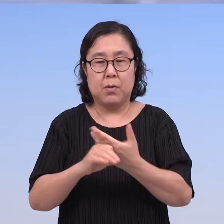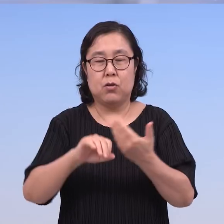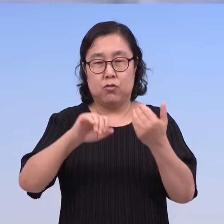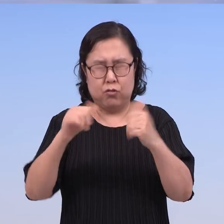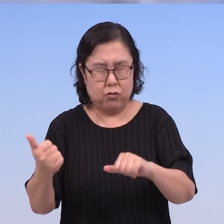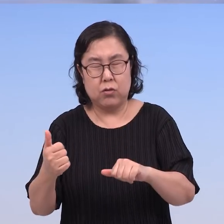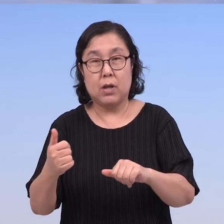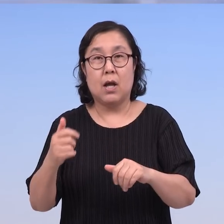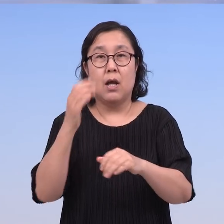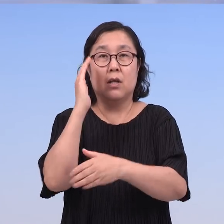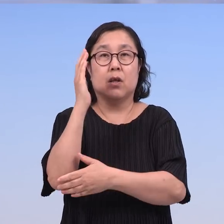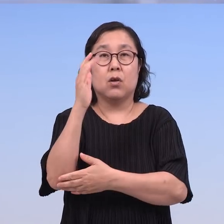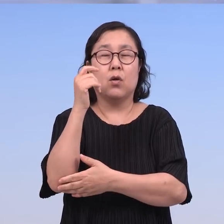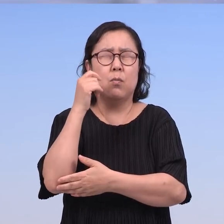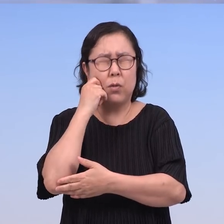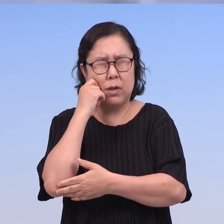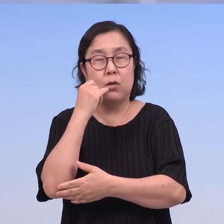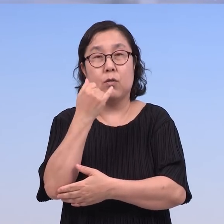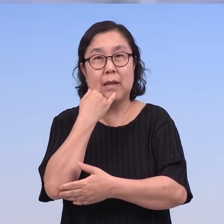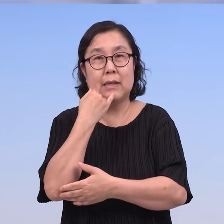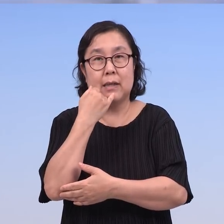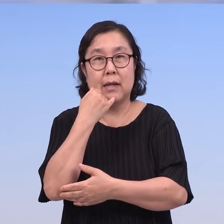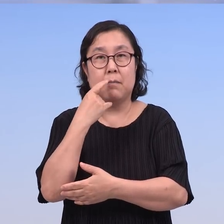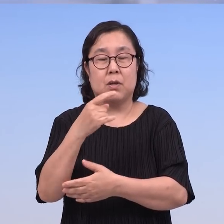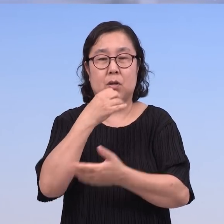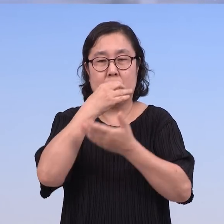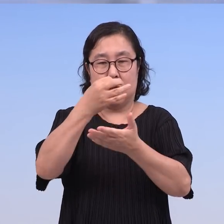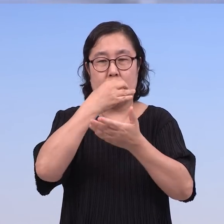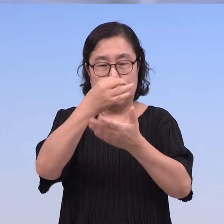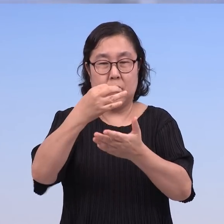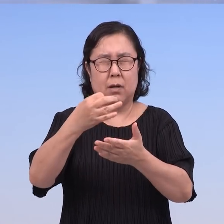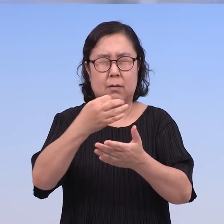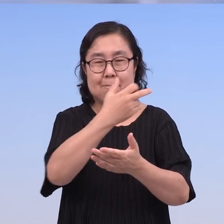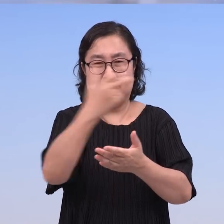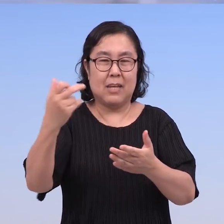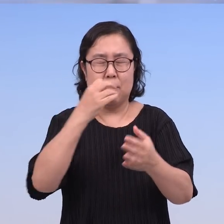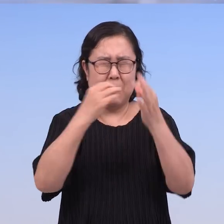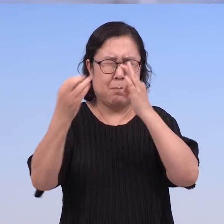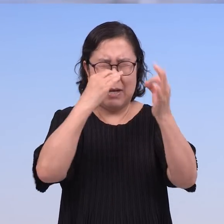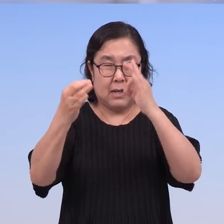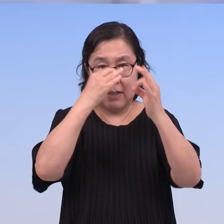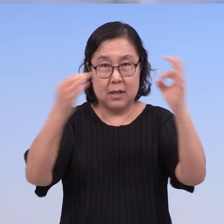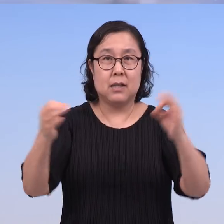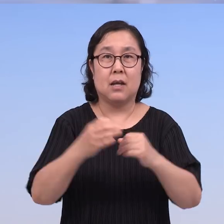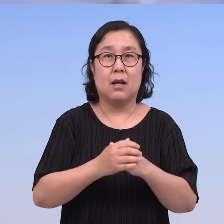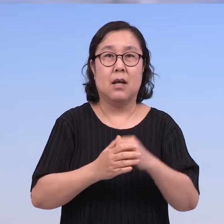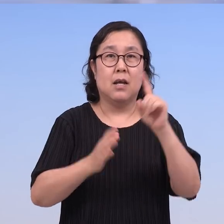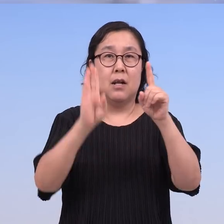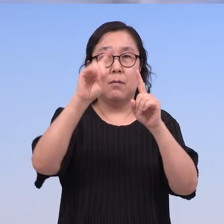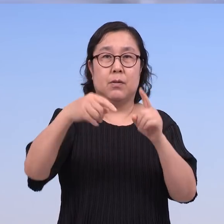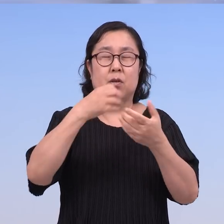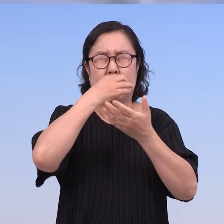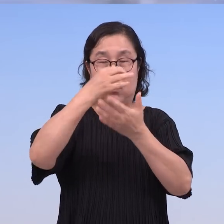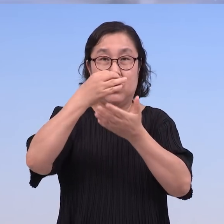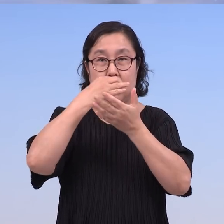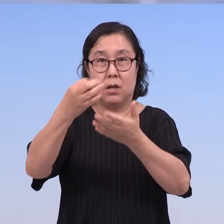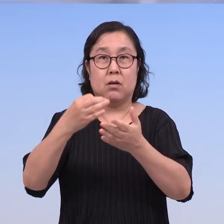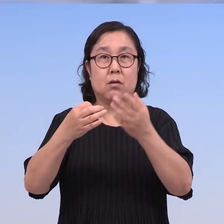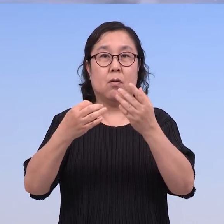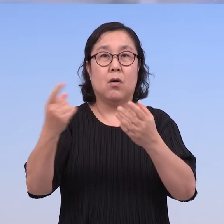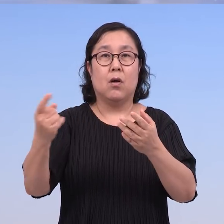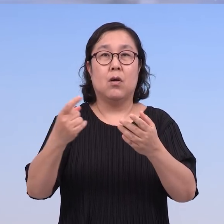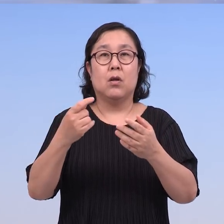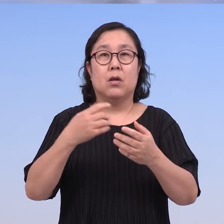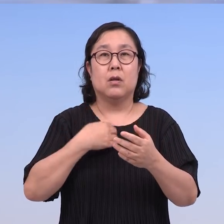죽으면 죽으리라. 설교 못하면 못하더라도 지난주부터 막 갑자기 소리가 막 엄청 커졌잖아요. 막 1부 때 막 탁